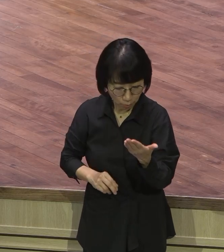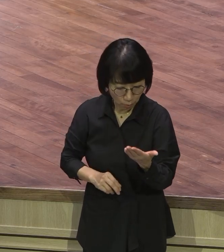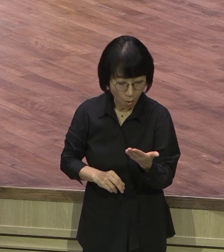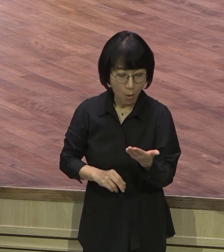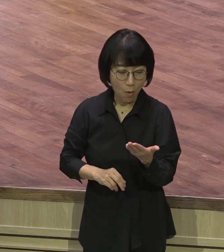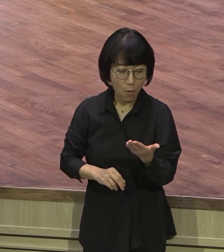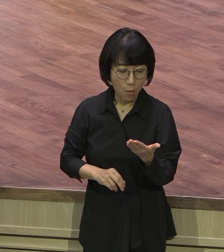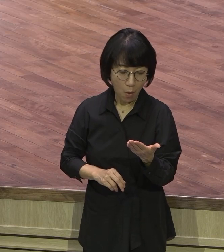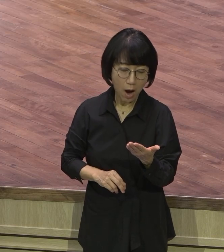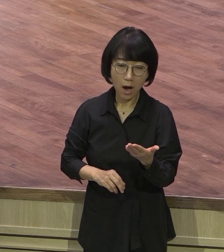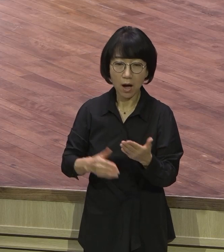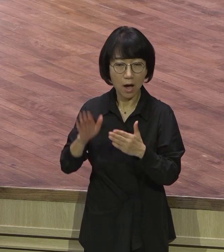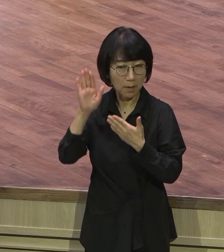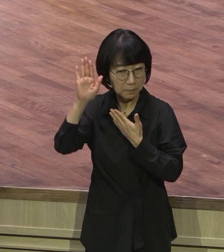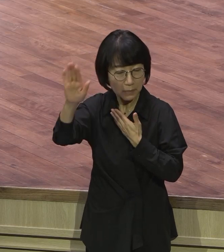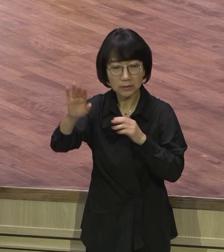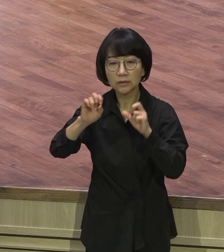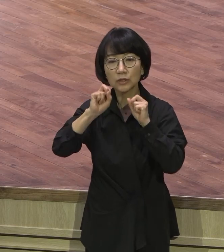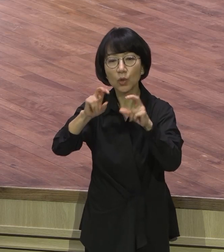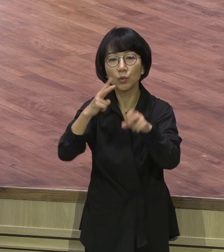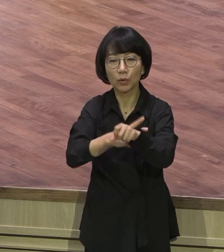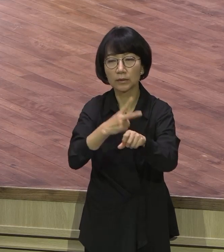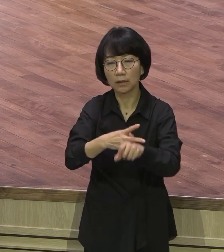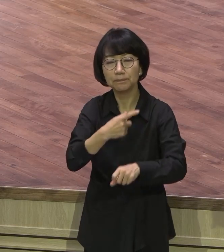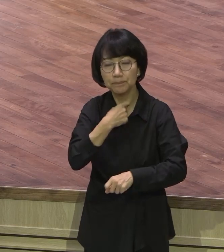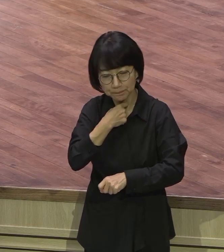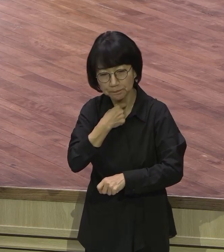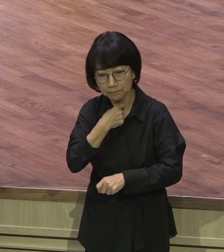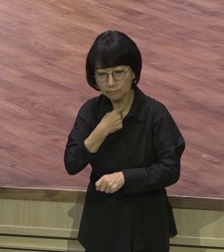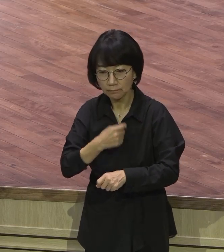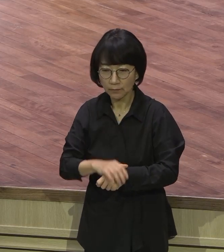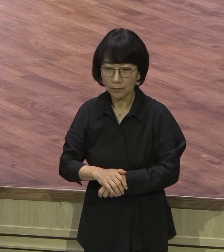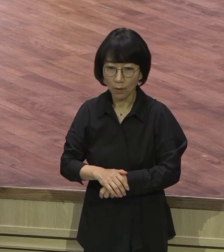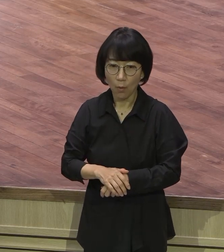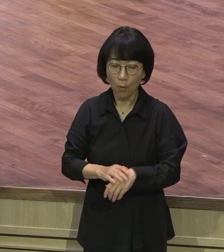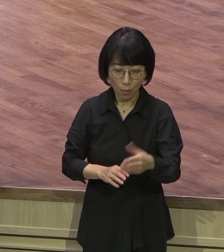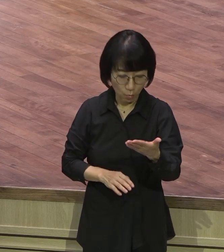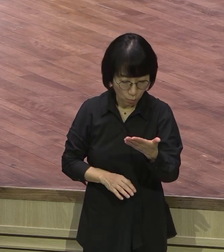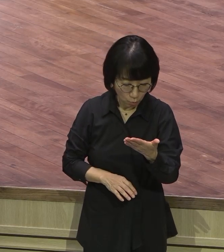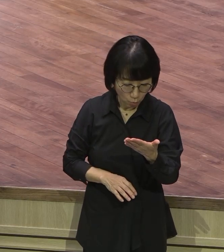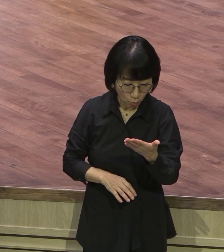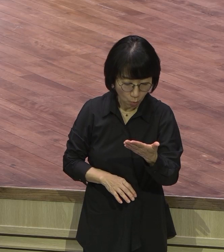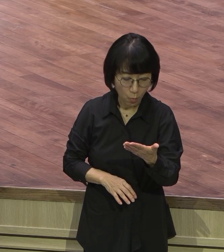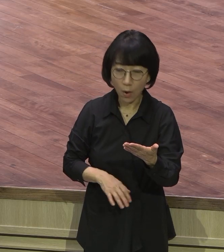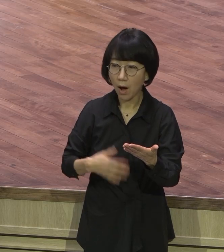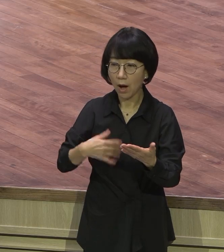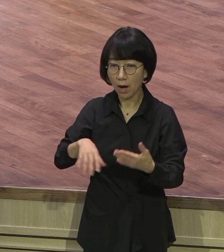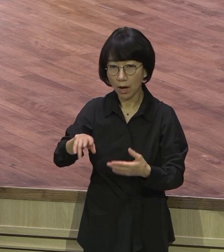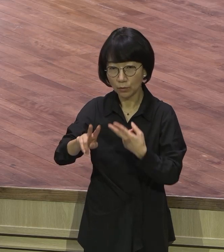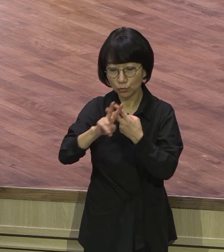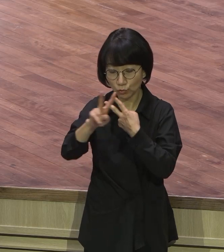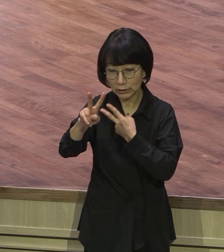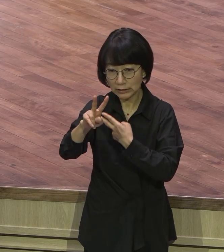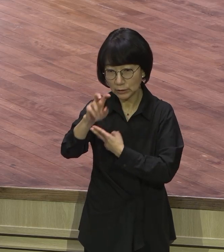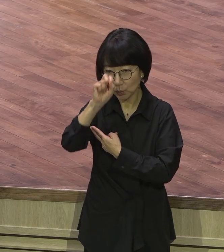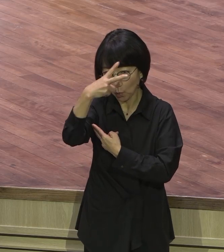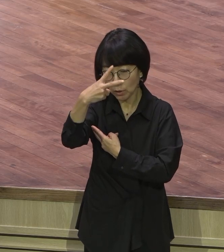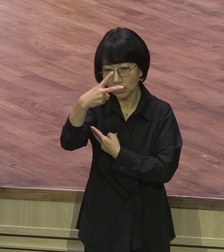예비 성교사라 이랩렛드 성교사라 성교사 훈련받은 3년대도 고2학년인데 그렇게